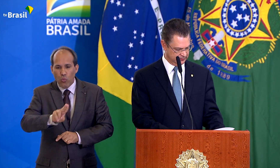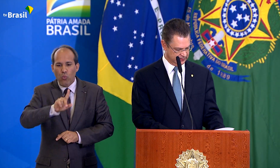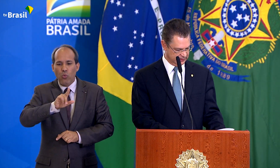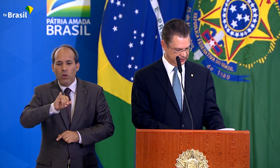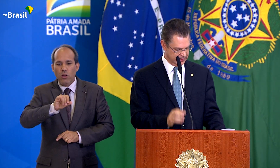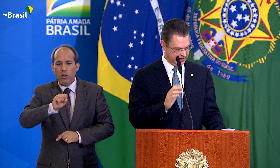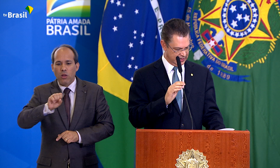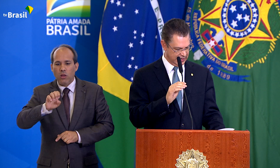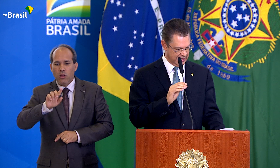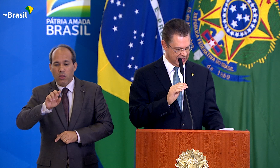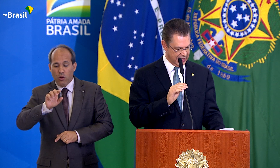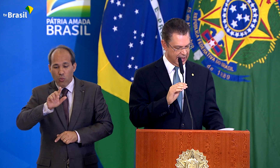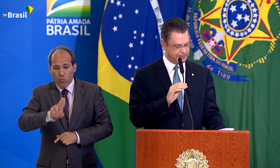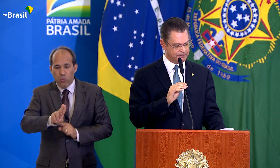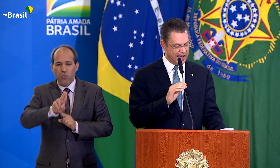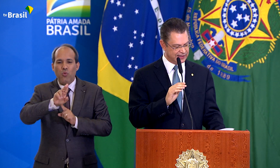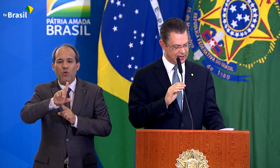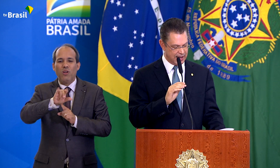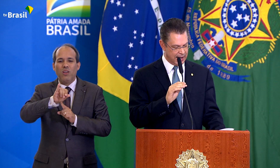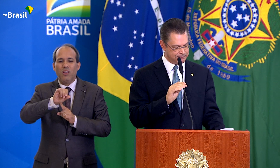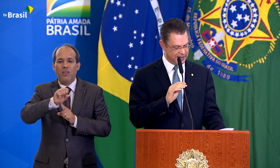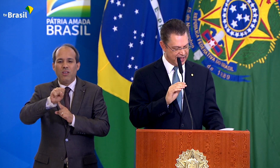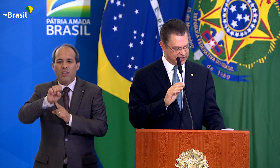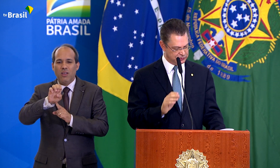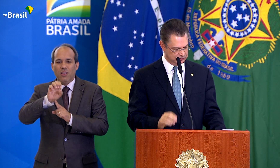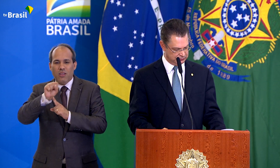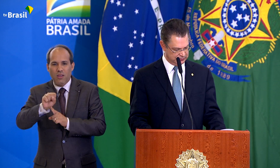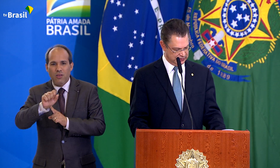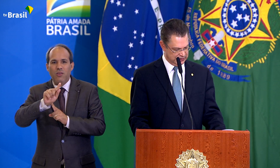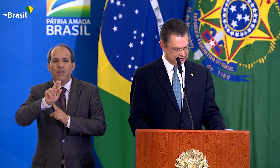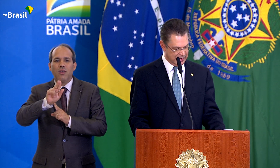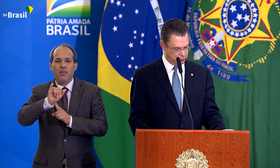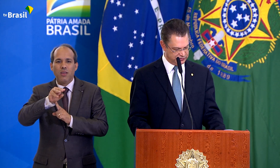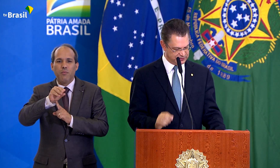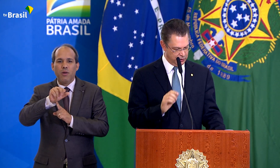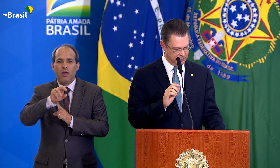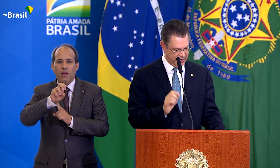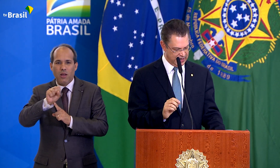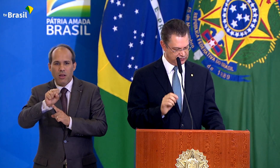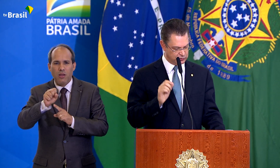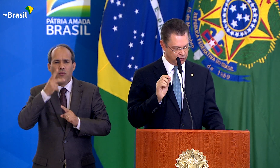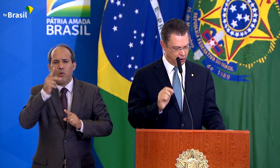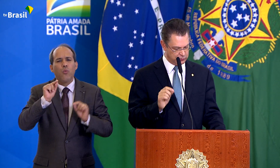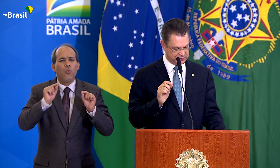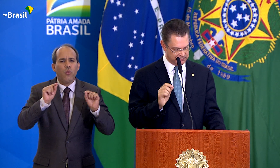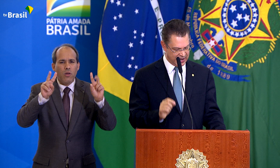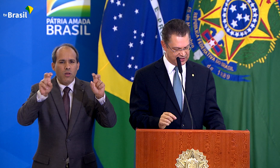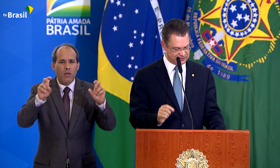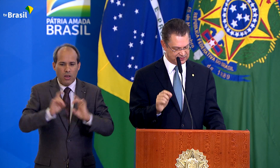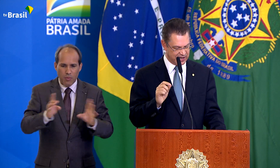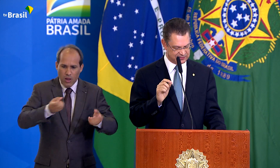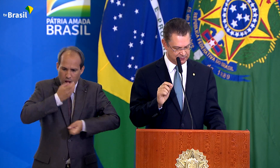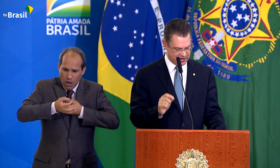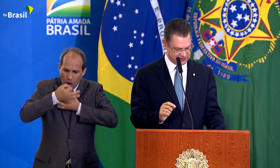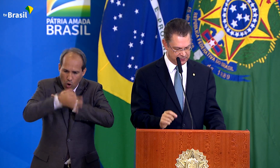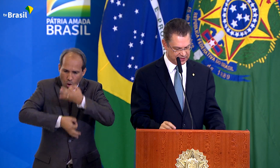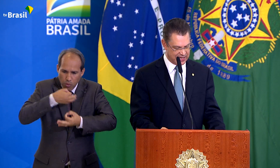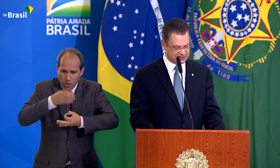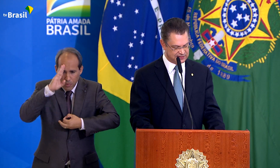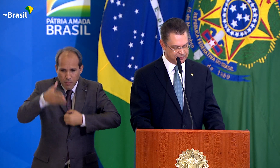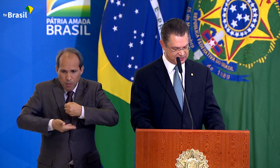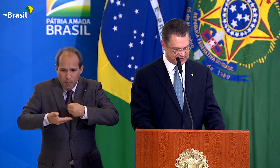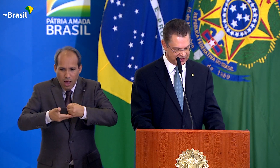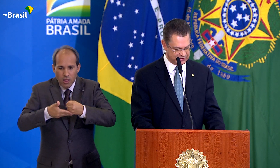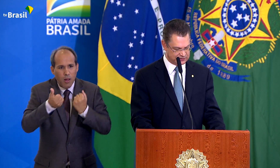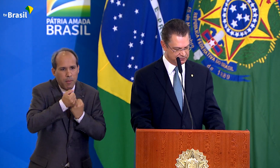expressão a apa apanágio da condição humana e socorre os demais as